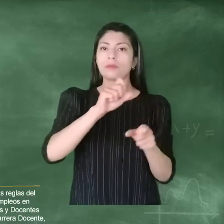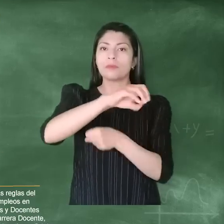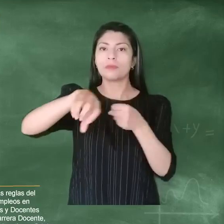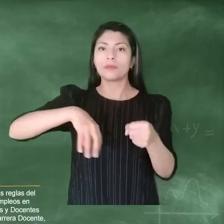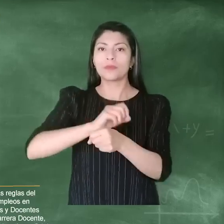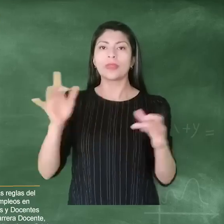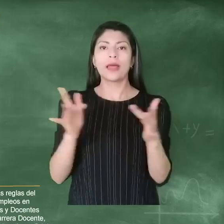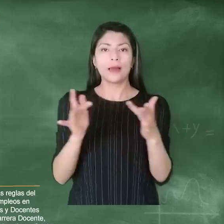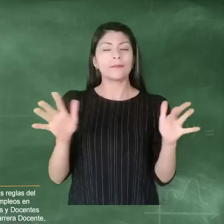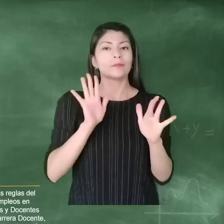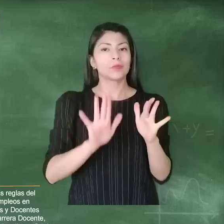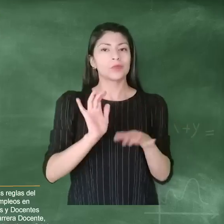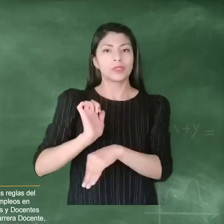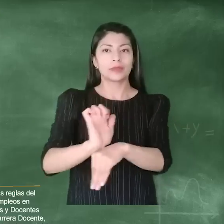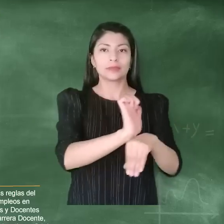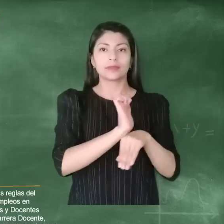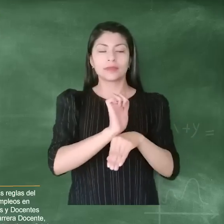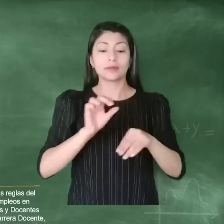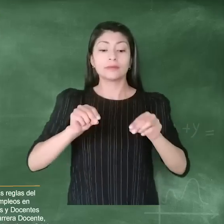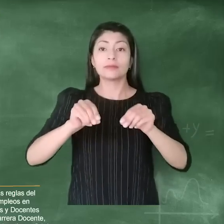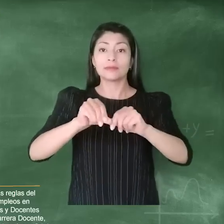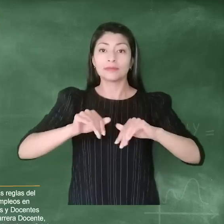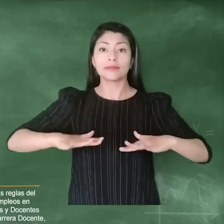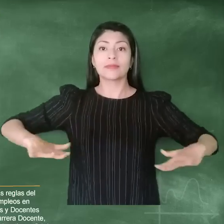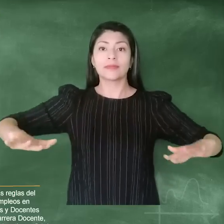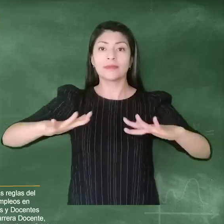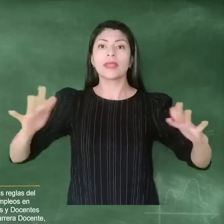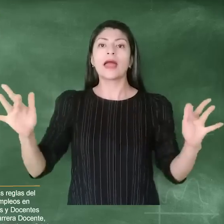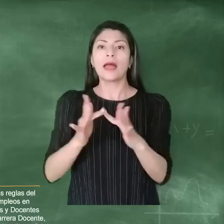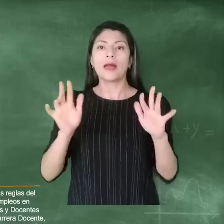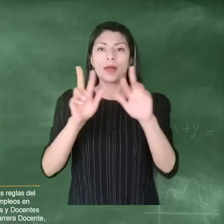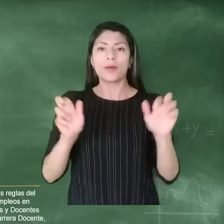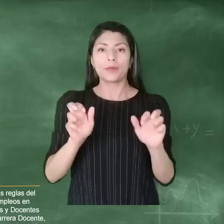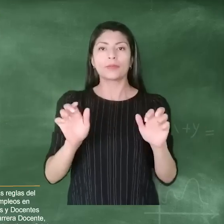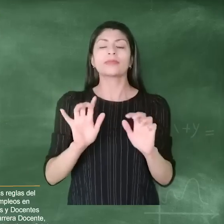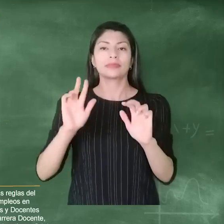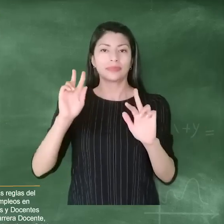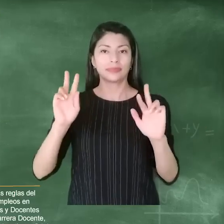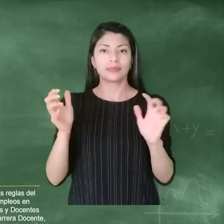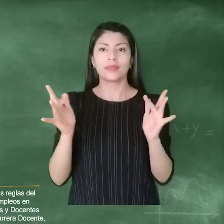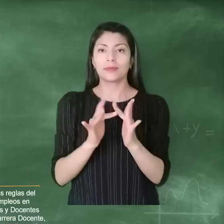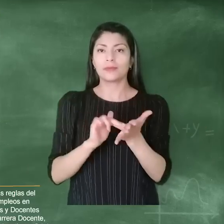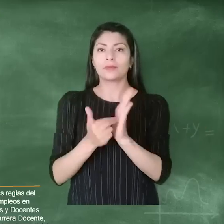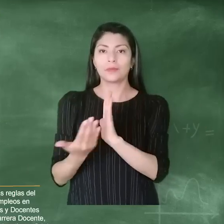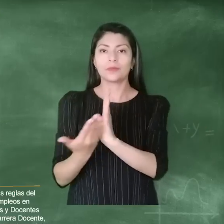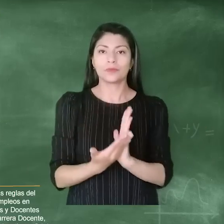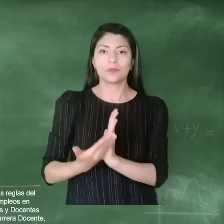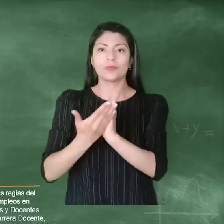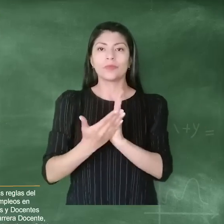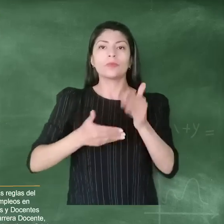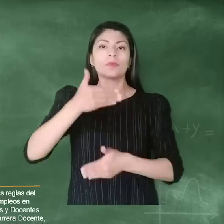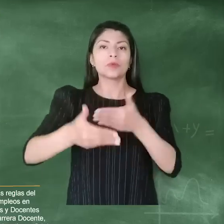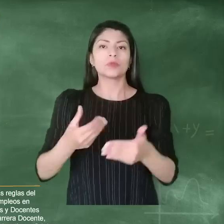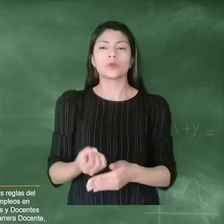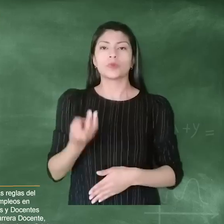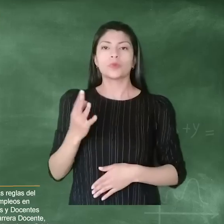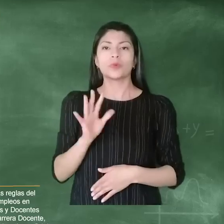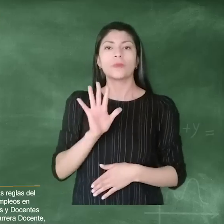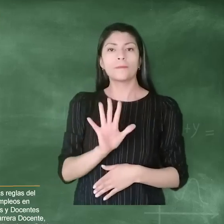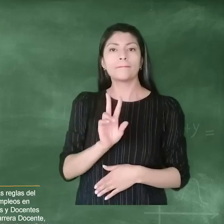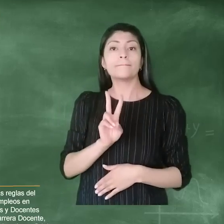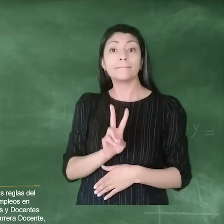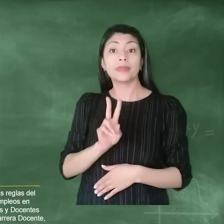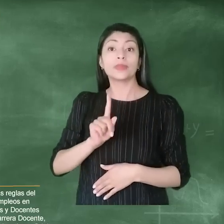atienden población mayoritaria de la entidad territorial certificada en educación. Proceso de selección